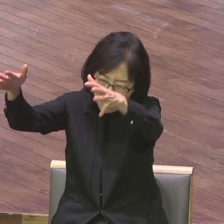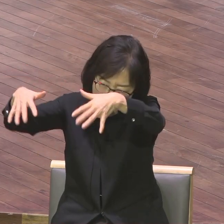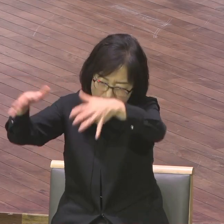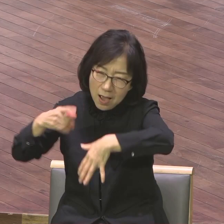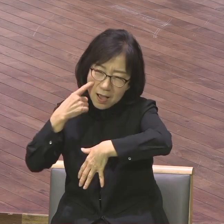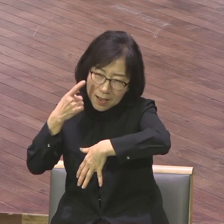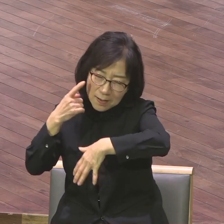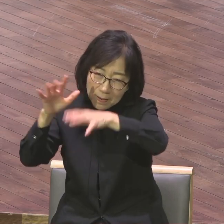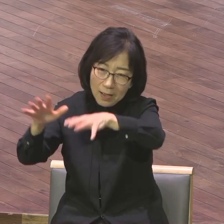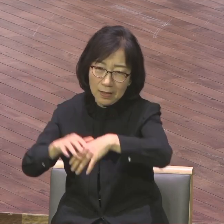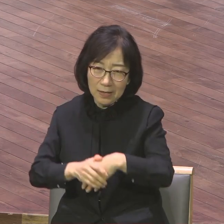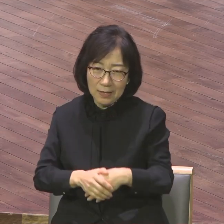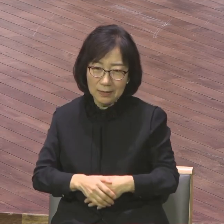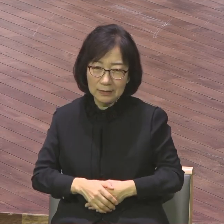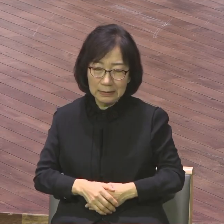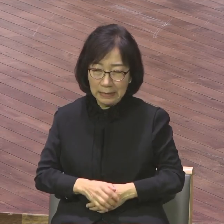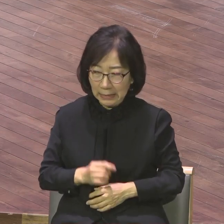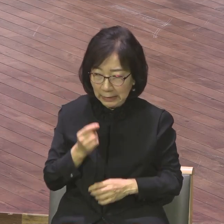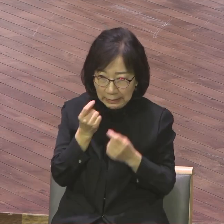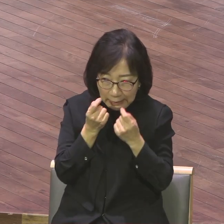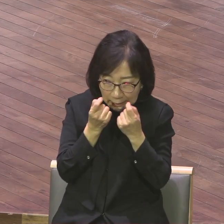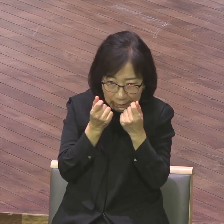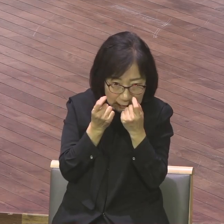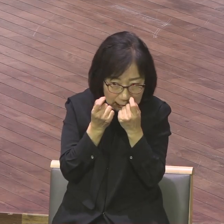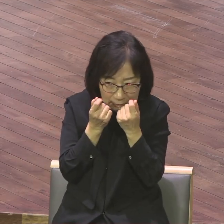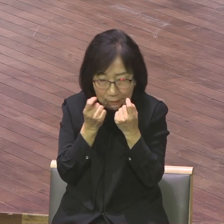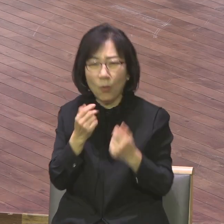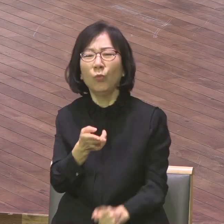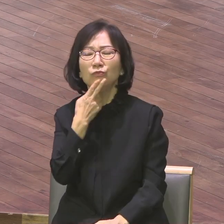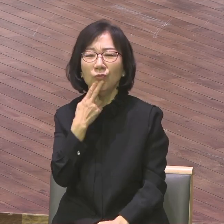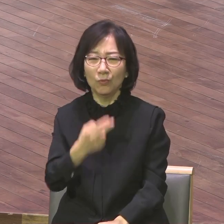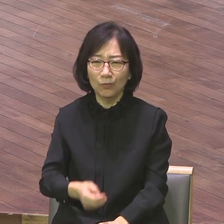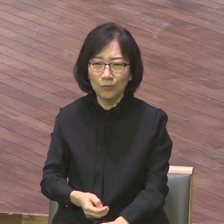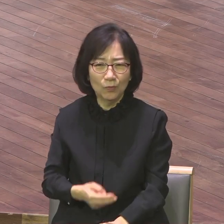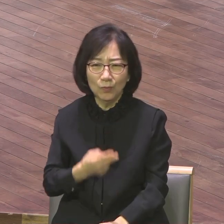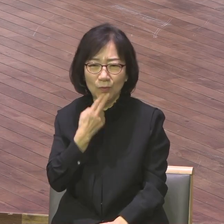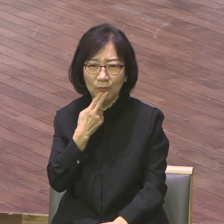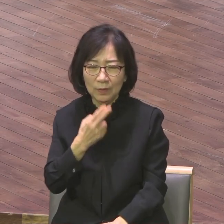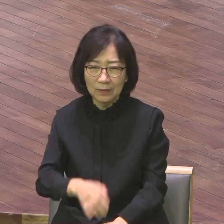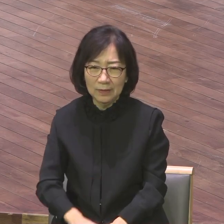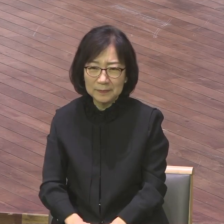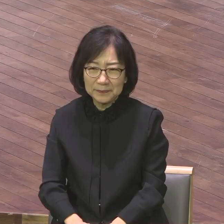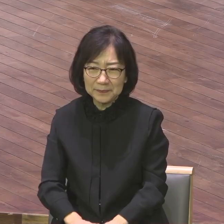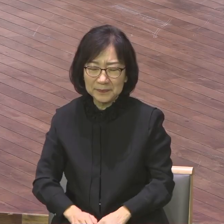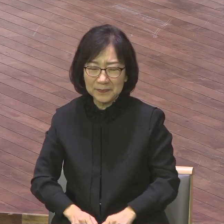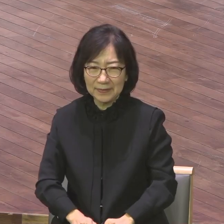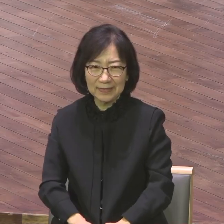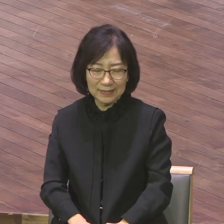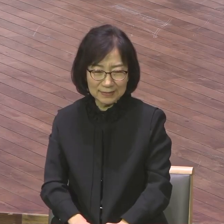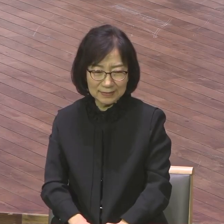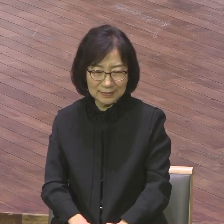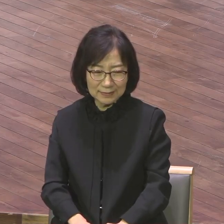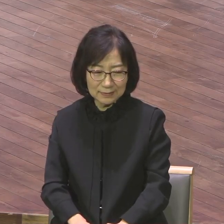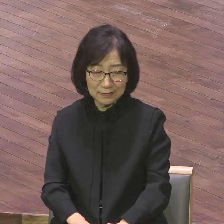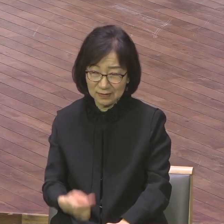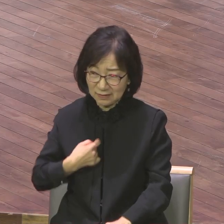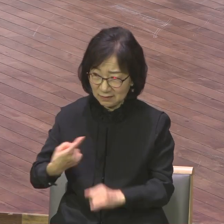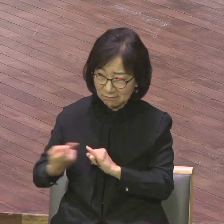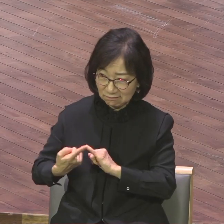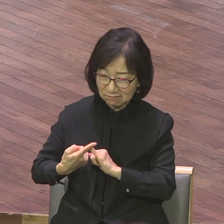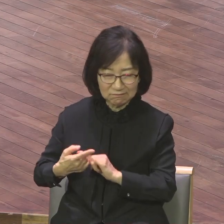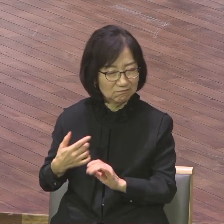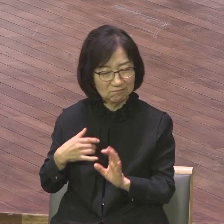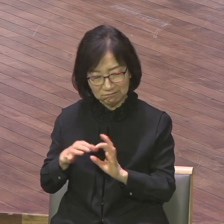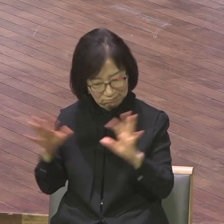증거하는 눈치 보지 않는다는 거죠. 과거 이 결론이 어떻게 될까 그런 신경 쓰지 않는다는 거죠. 본인이